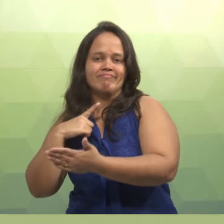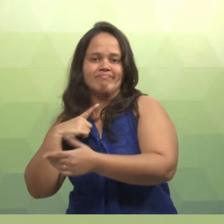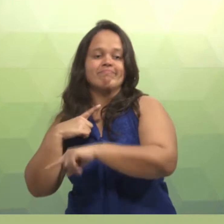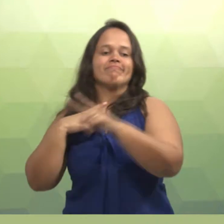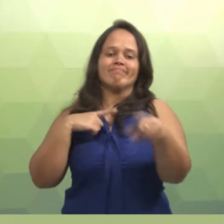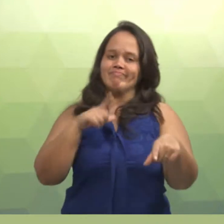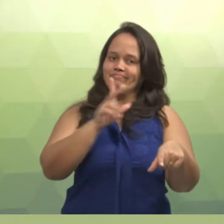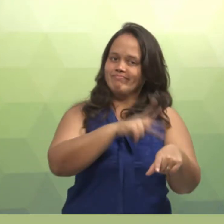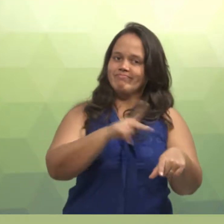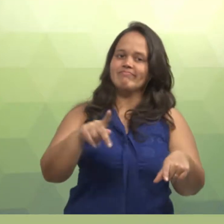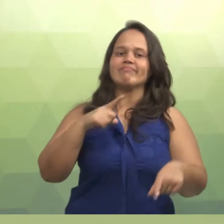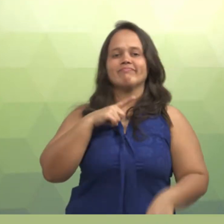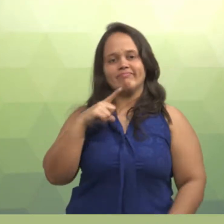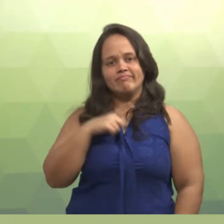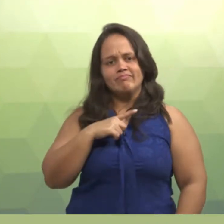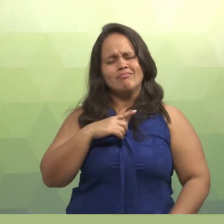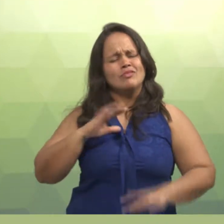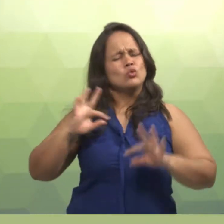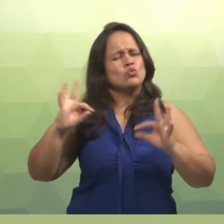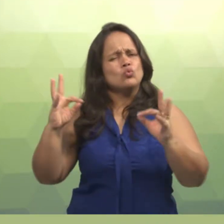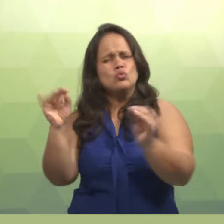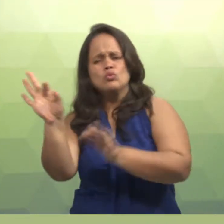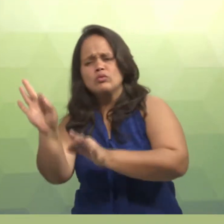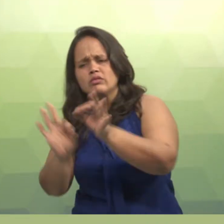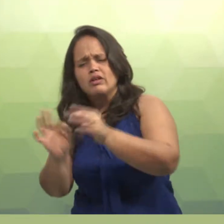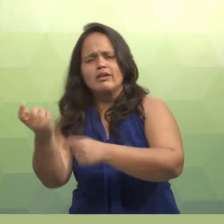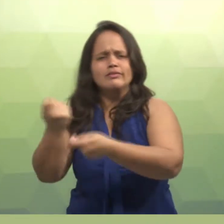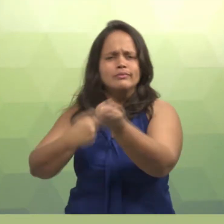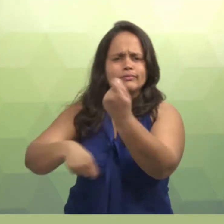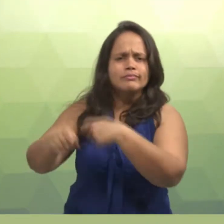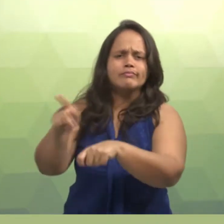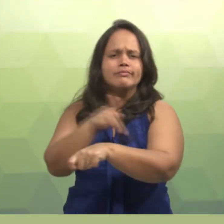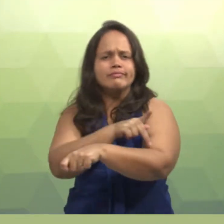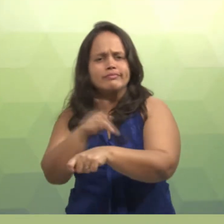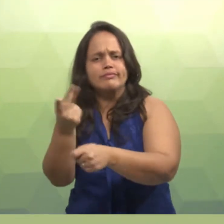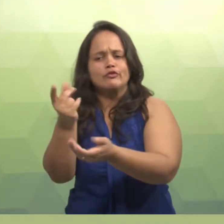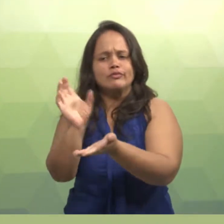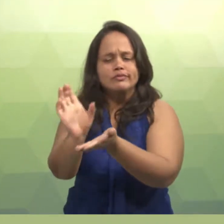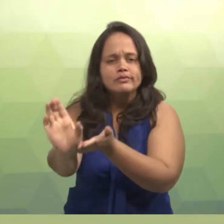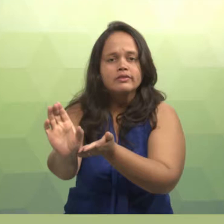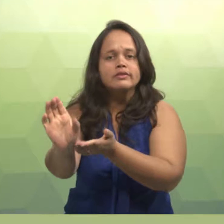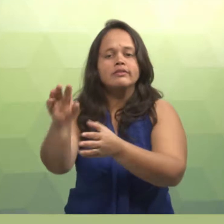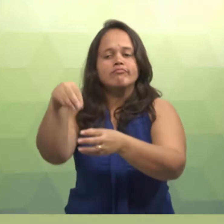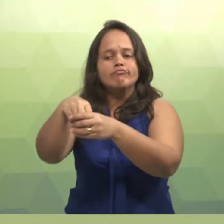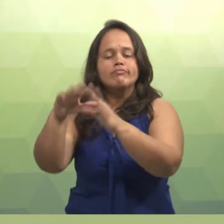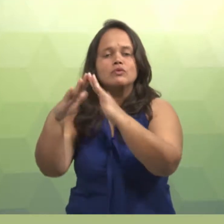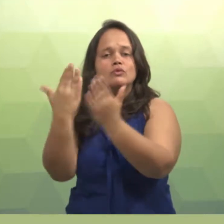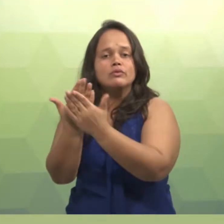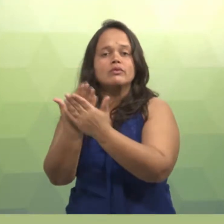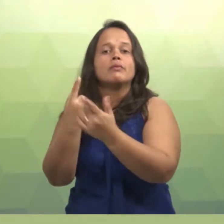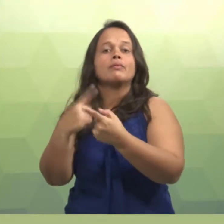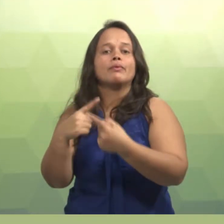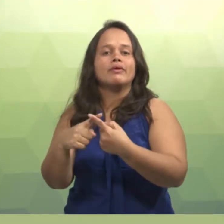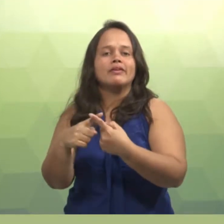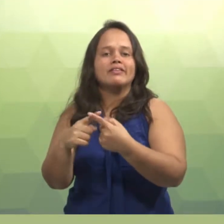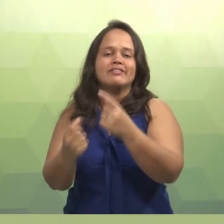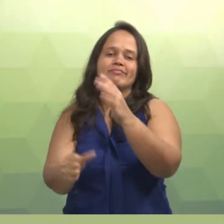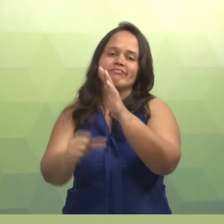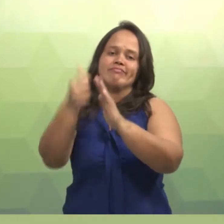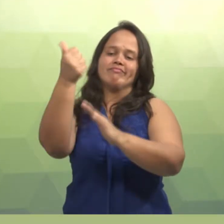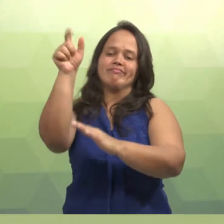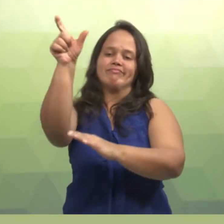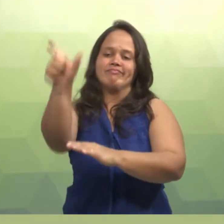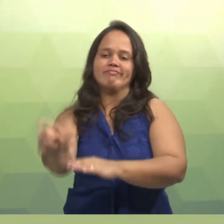professor. Toda a superestrutura administrativa, pedagógica e financeira da escola é montada para atendimento ao aluno no